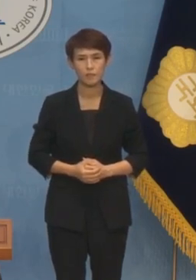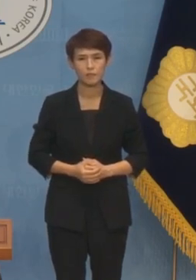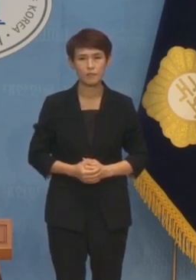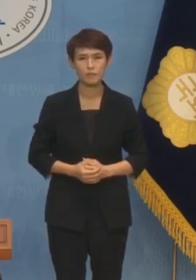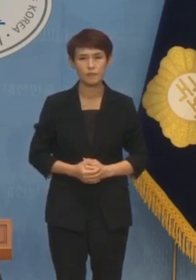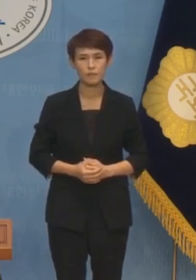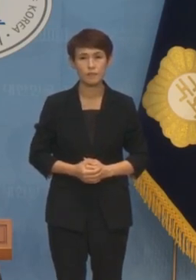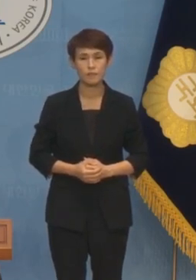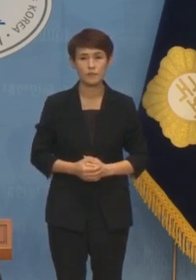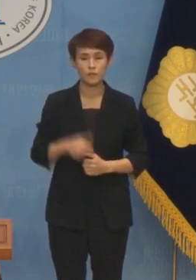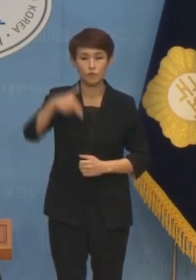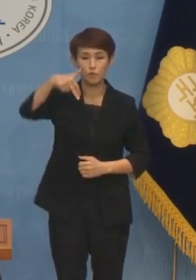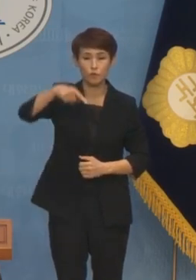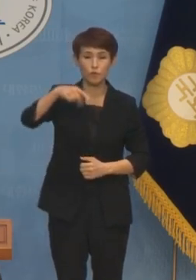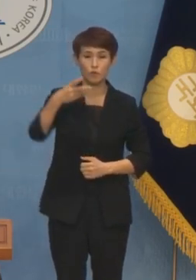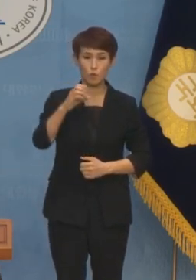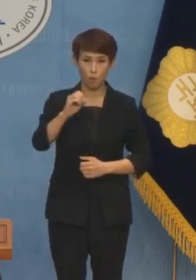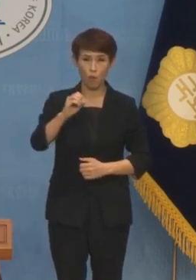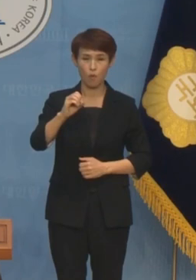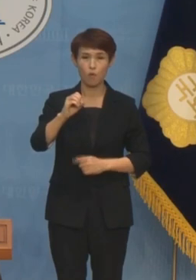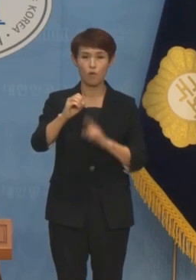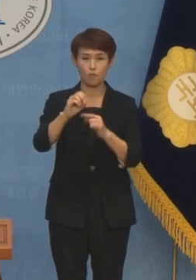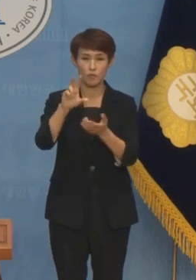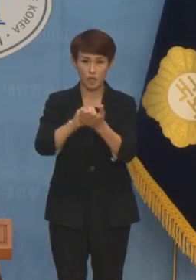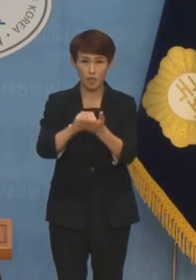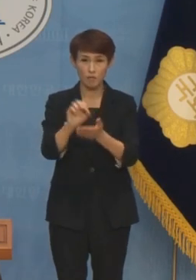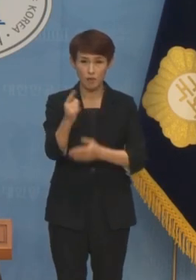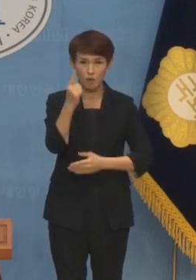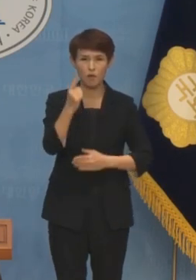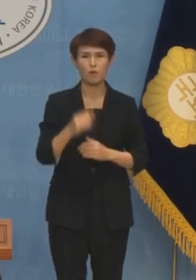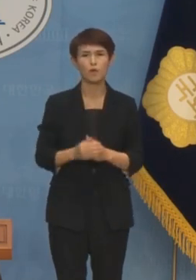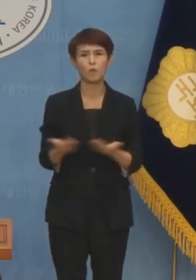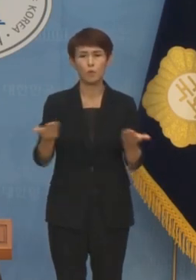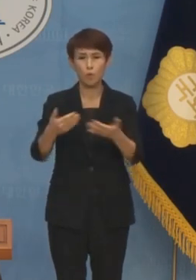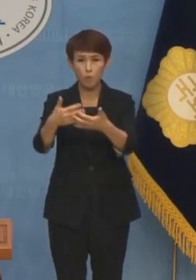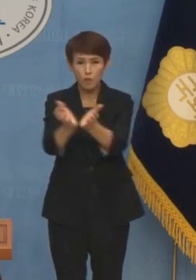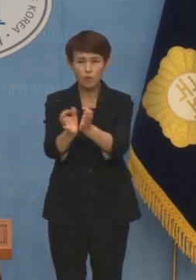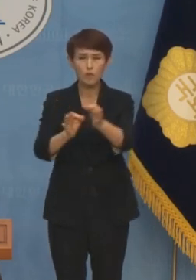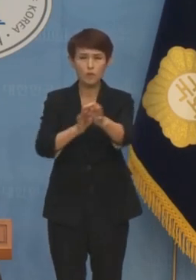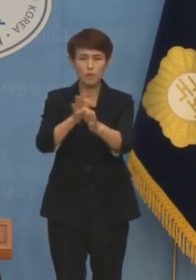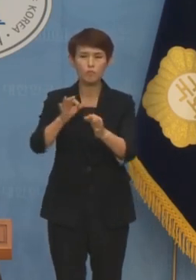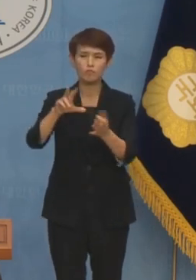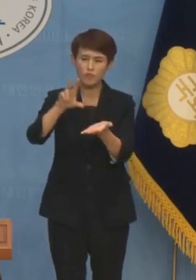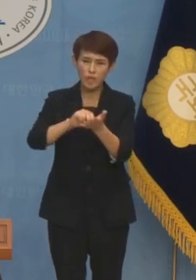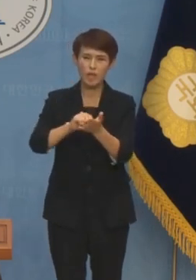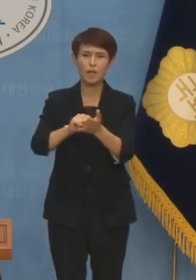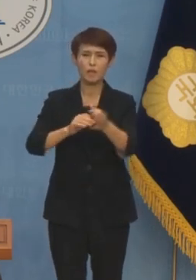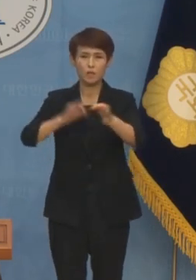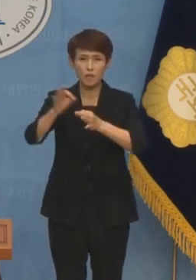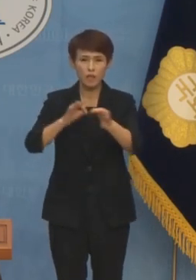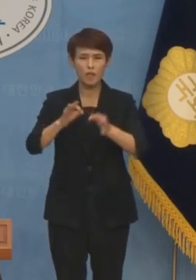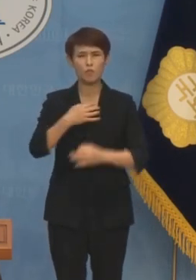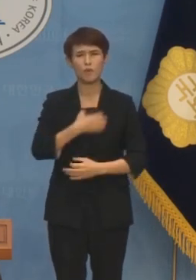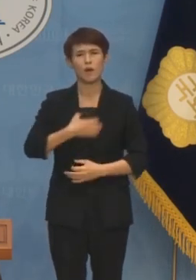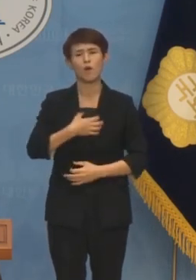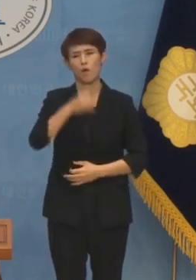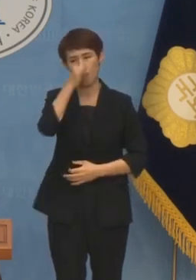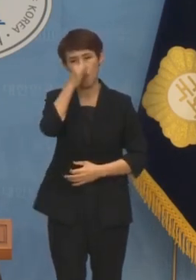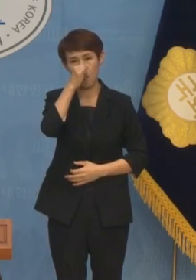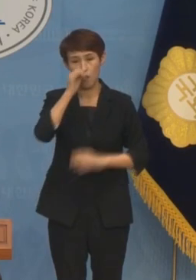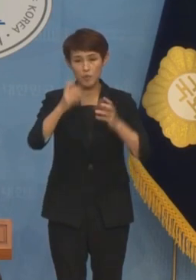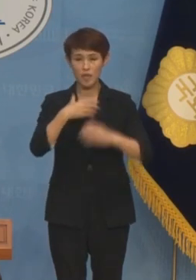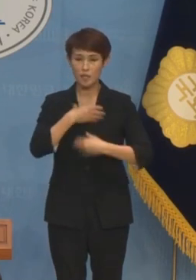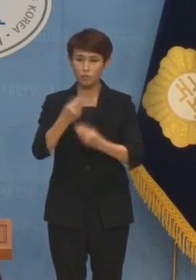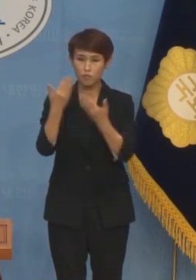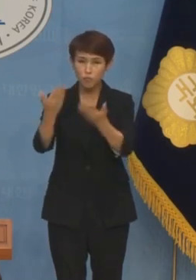더욱이 중동발 불확실성으로 요동치는 경제에 국민의 불안은 커지는데 국민을 안심시킬